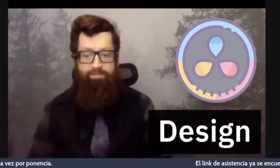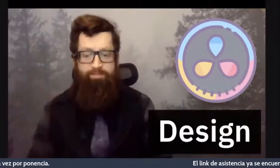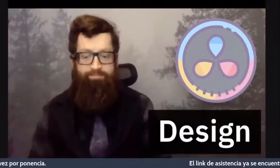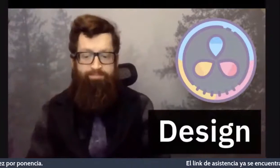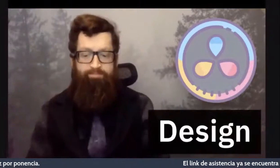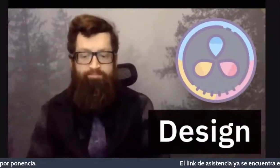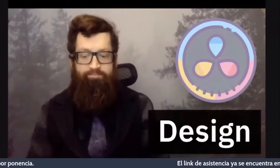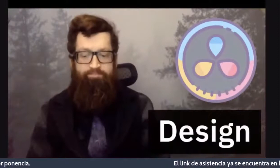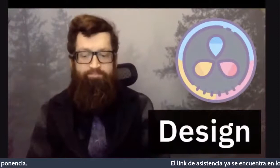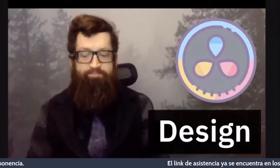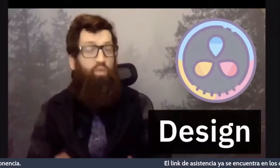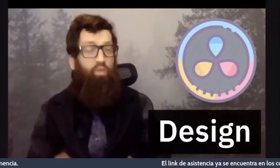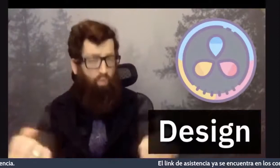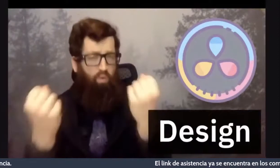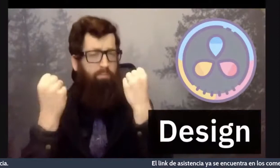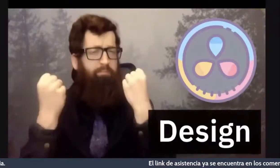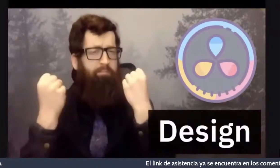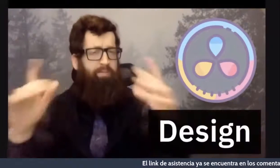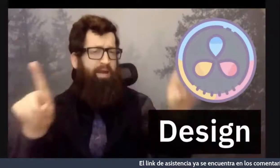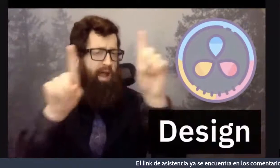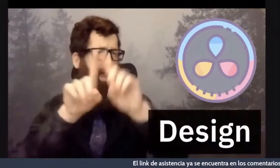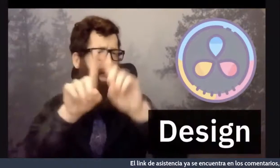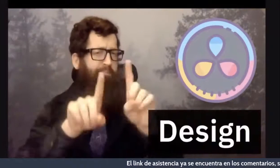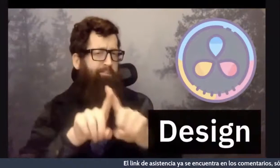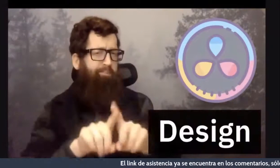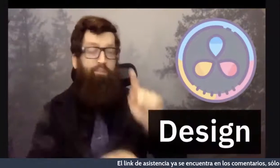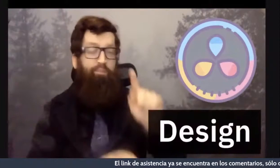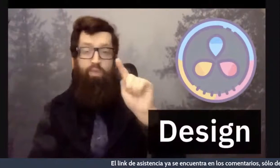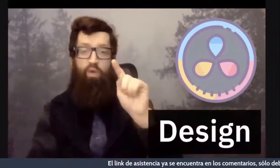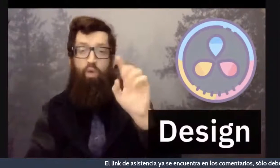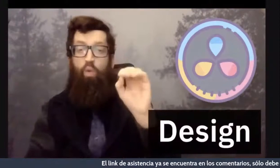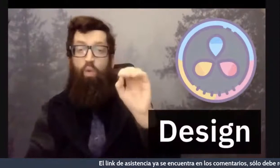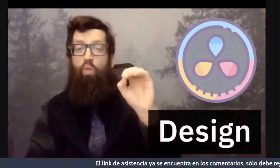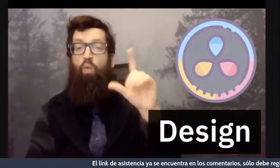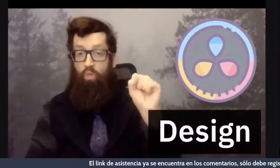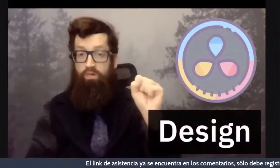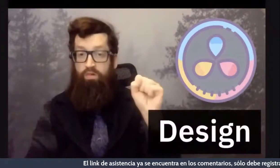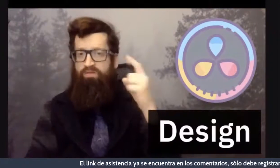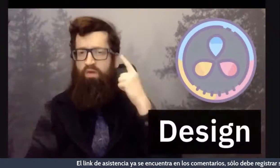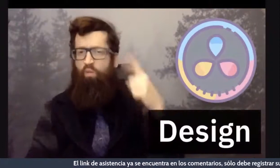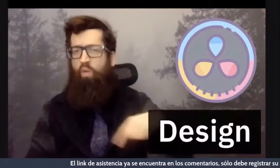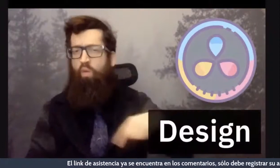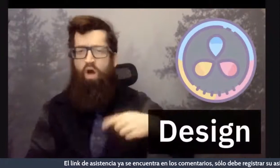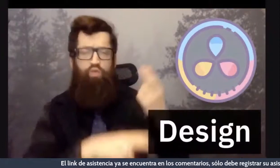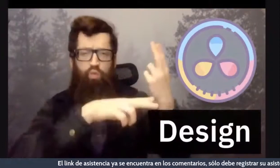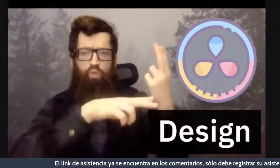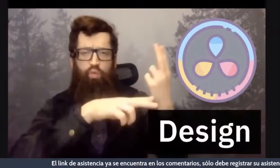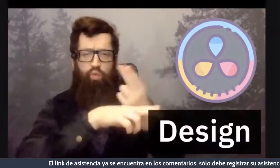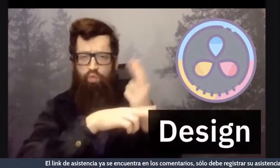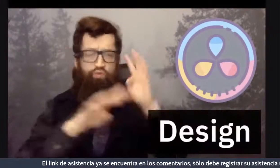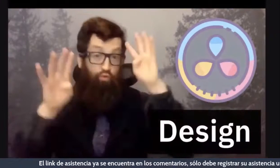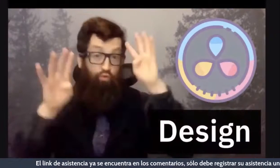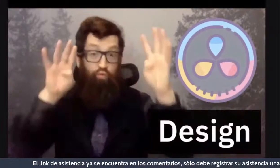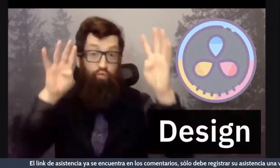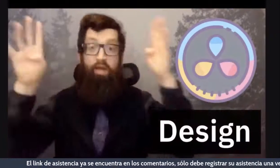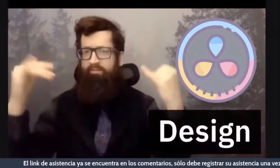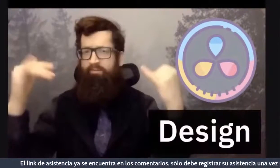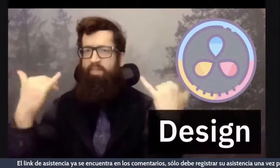Hay varias herramientas con las que pueden jugar para crear y mejorar el diseño. Por ejemplo, el color,